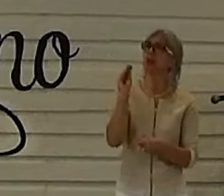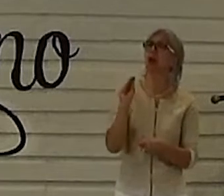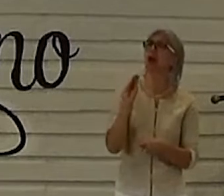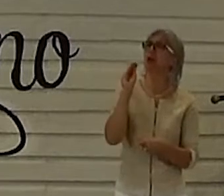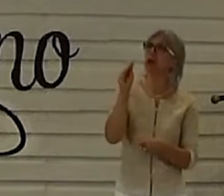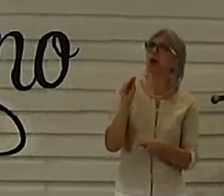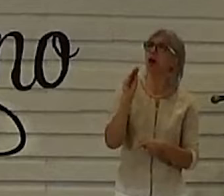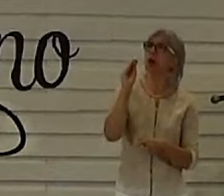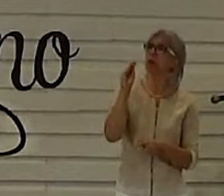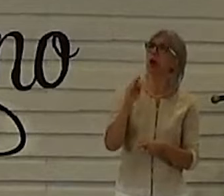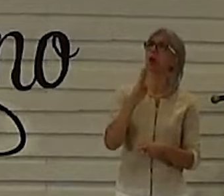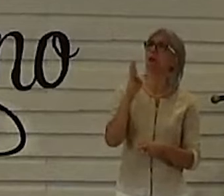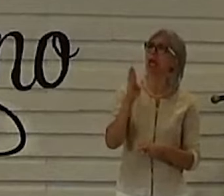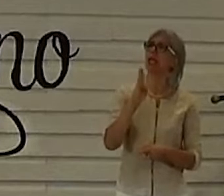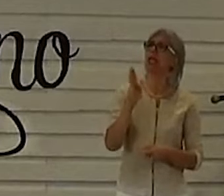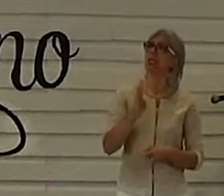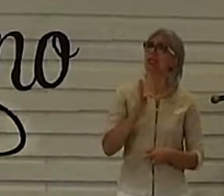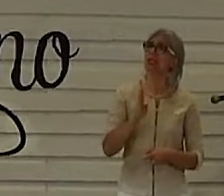la benedizione.